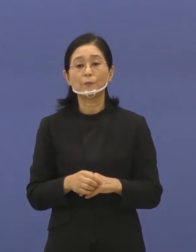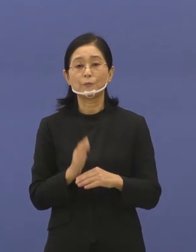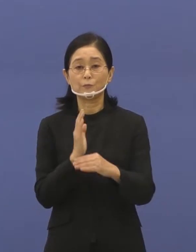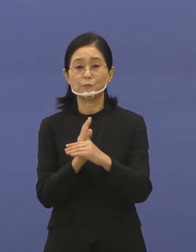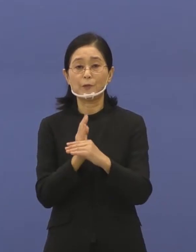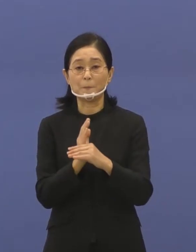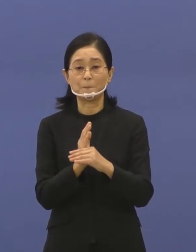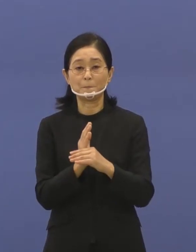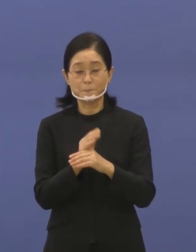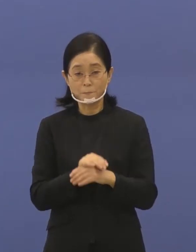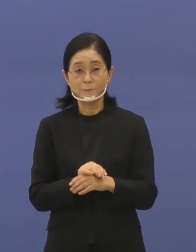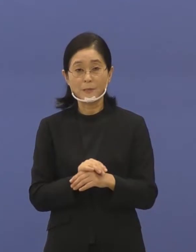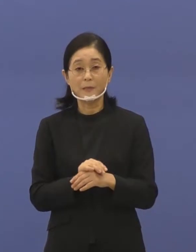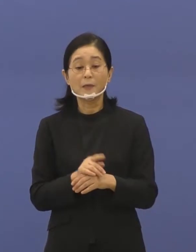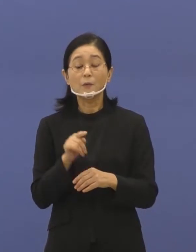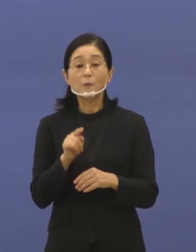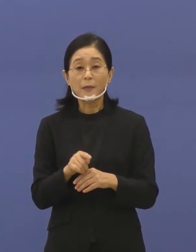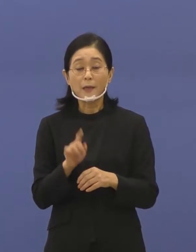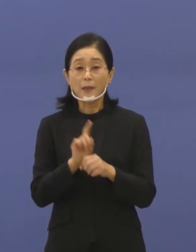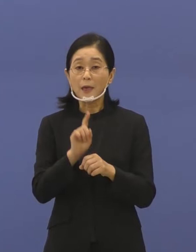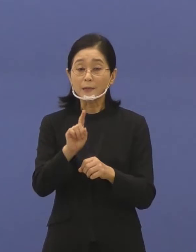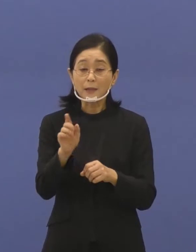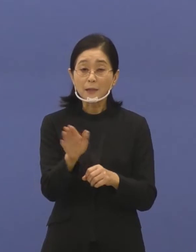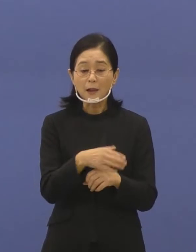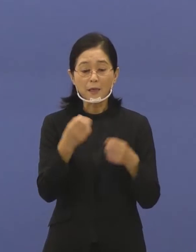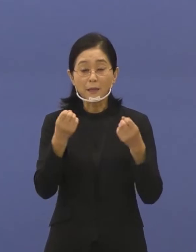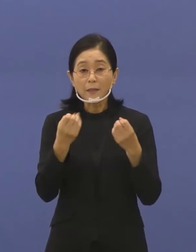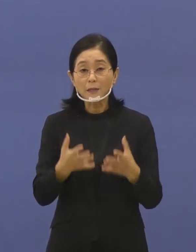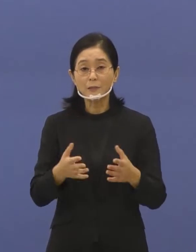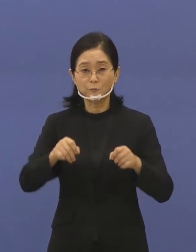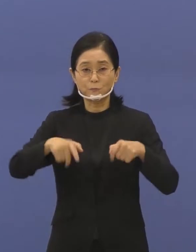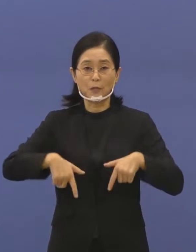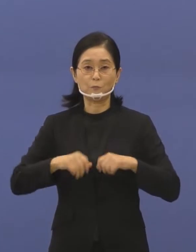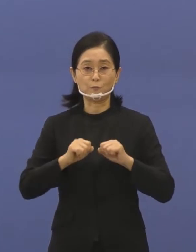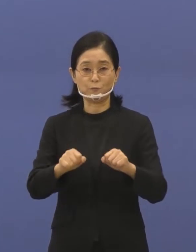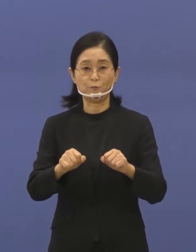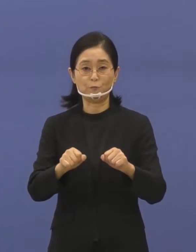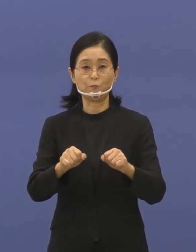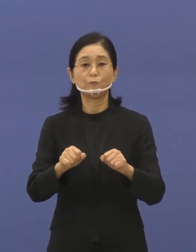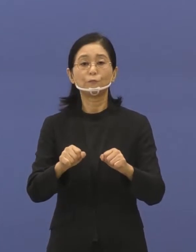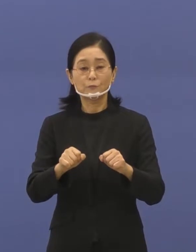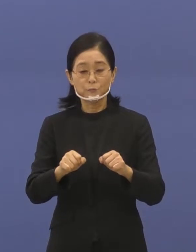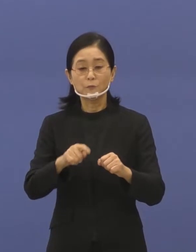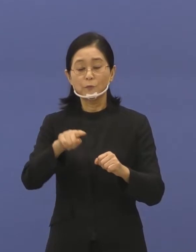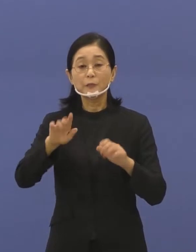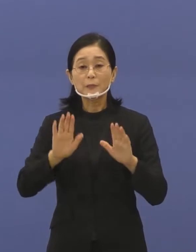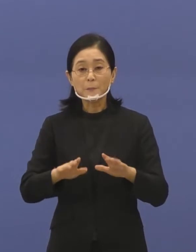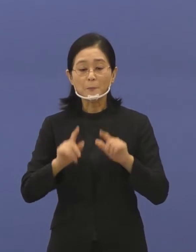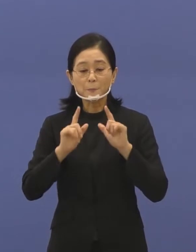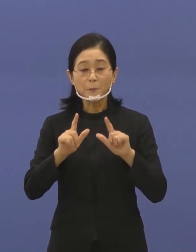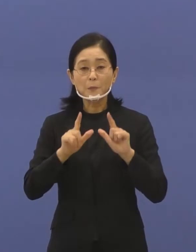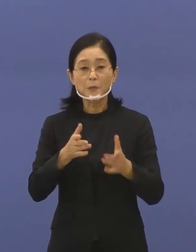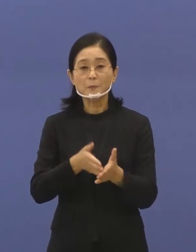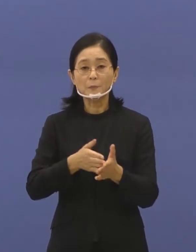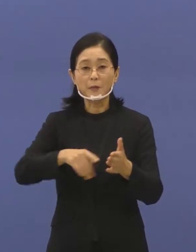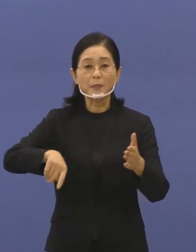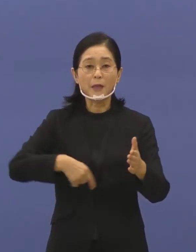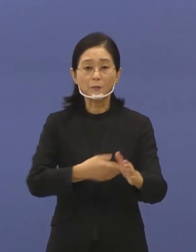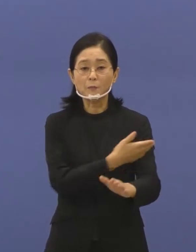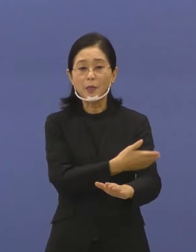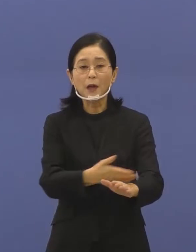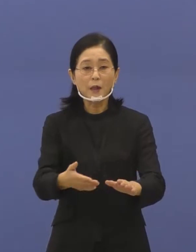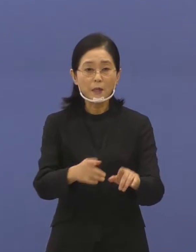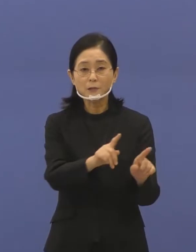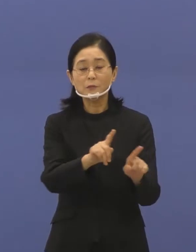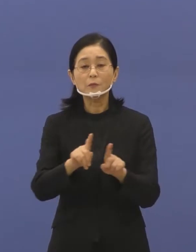しいものを来年度からスタートということで、今述べたような流れを踏まえて